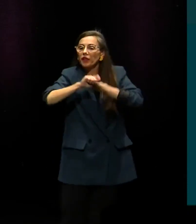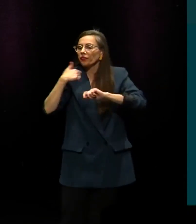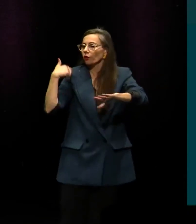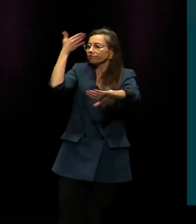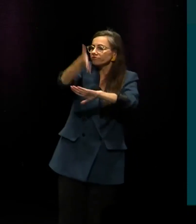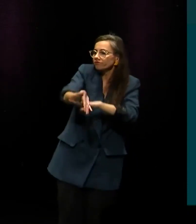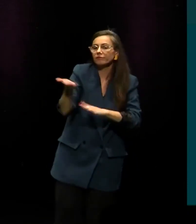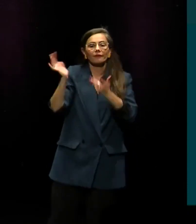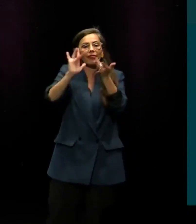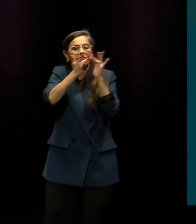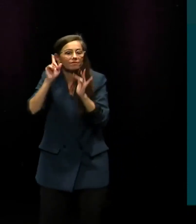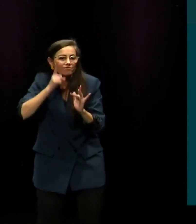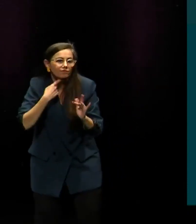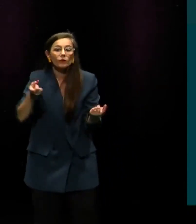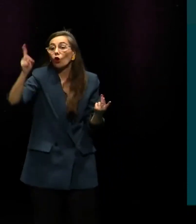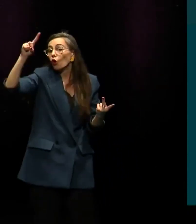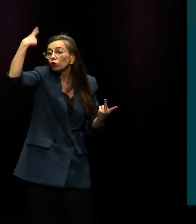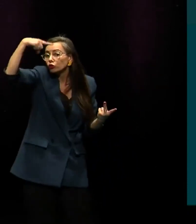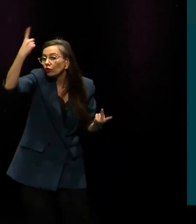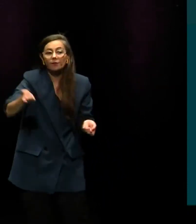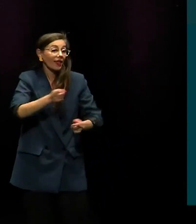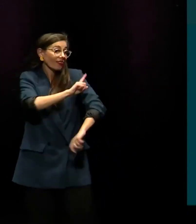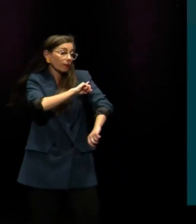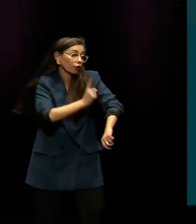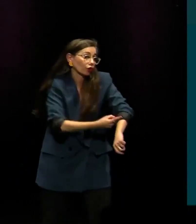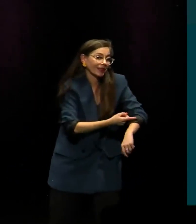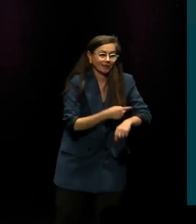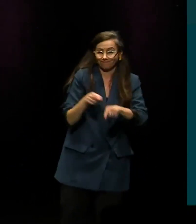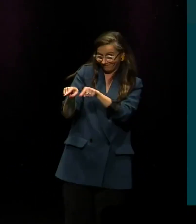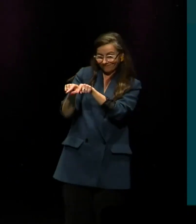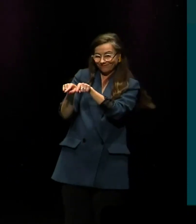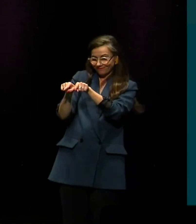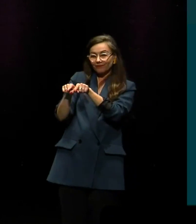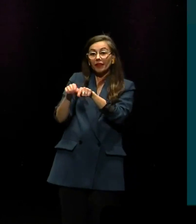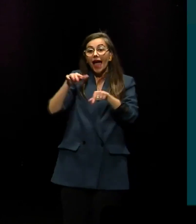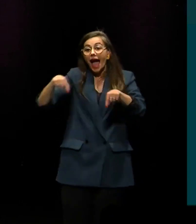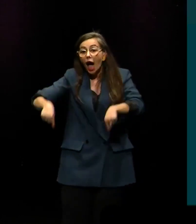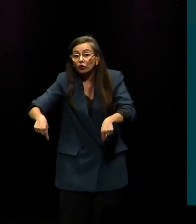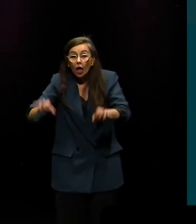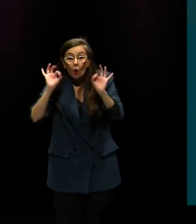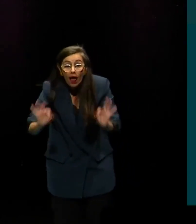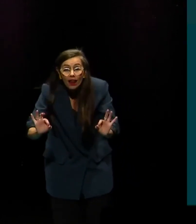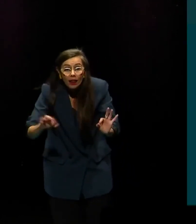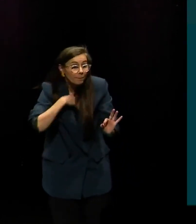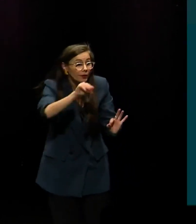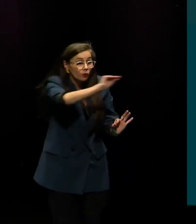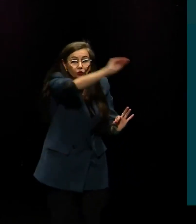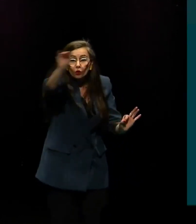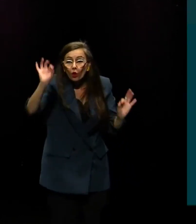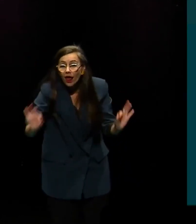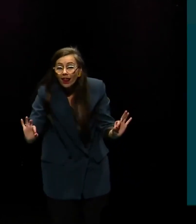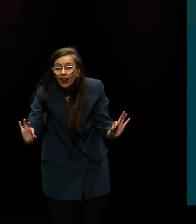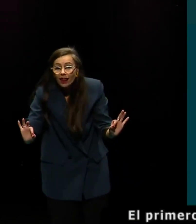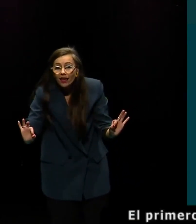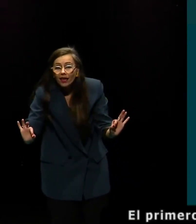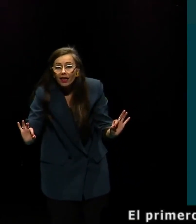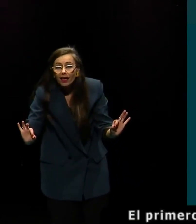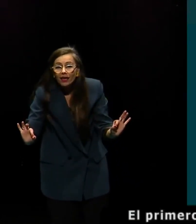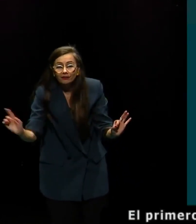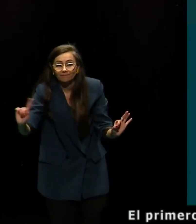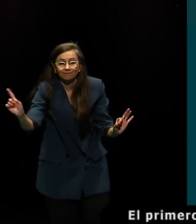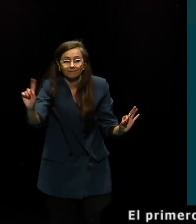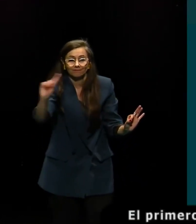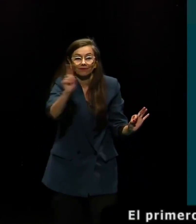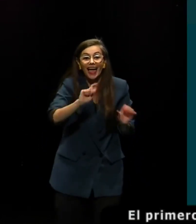definir el concepto de asociación, que no tiene nada que ver con el concepto